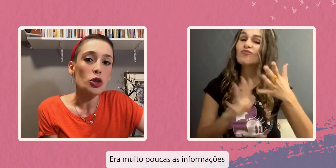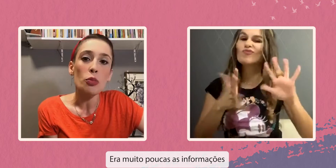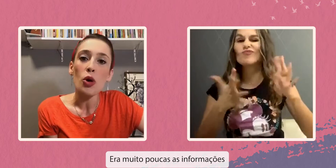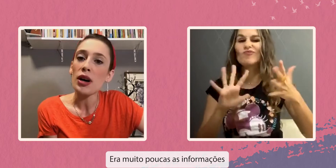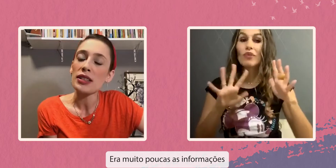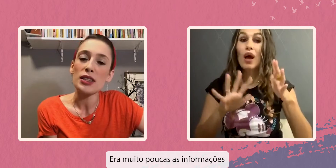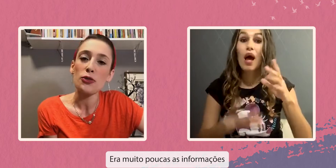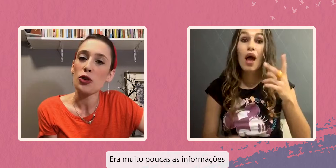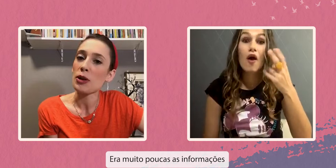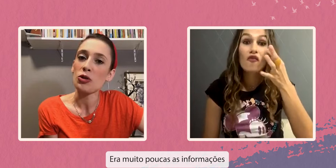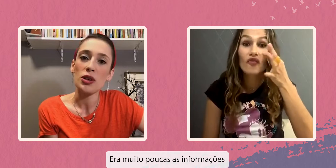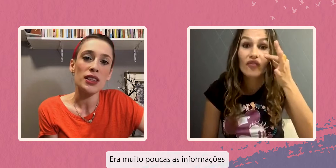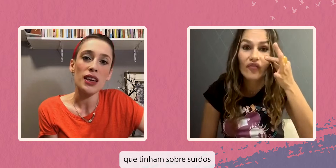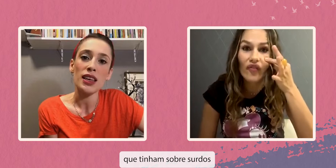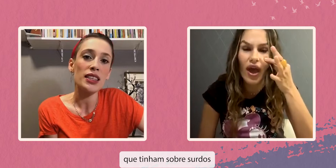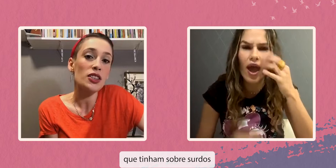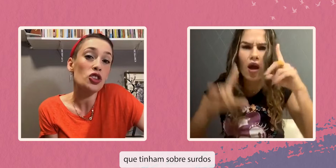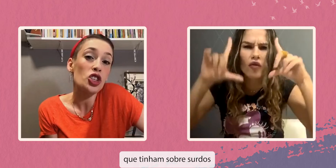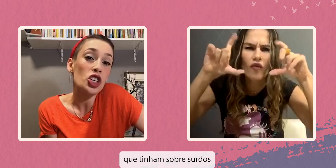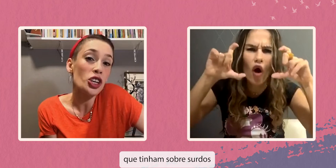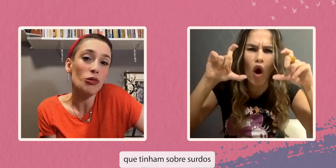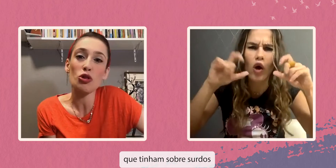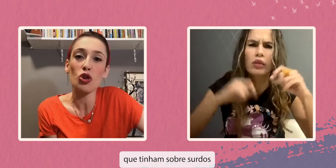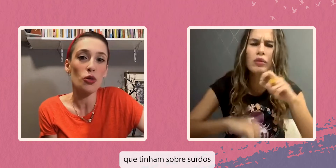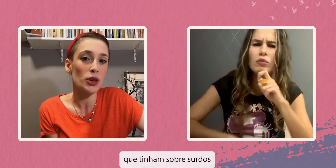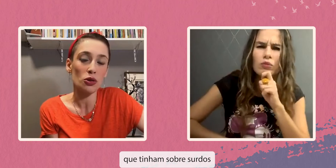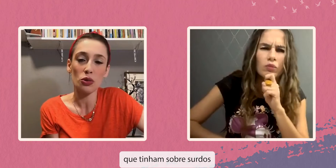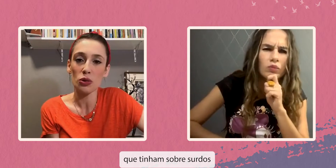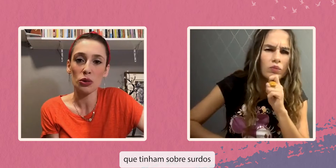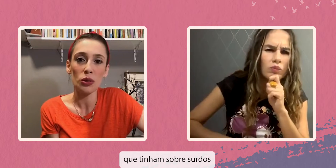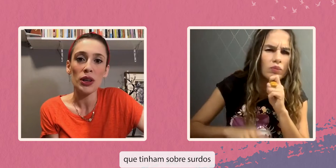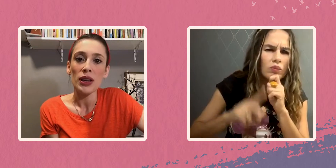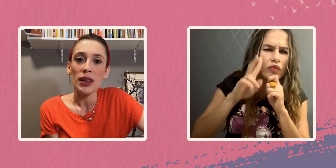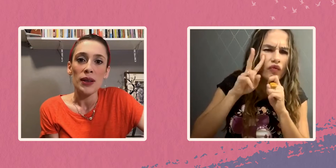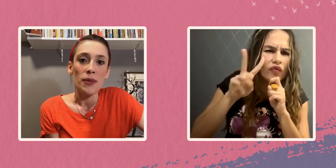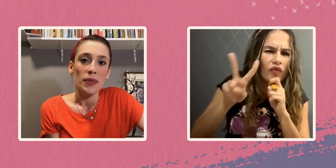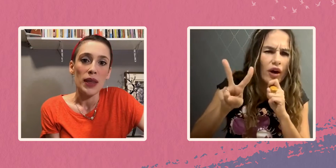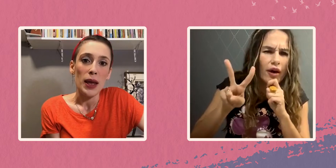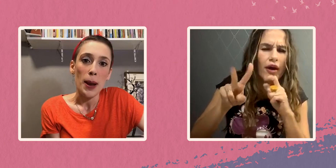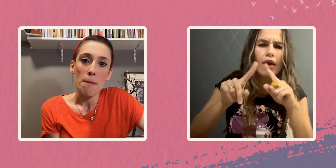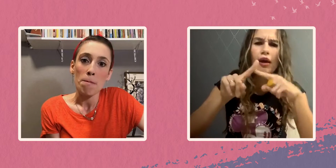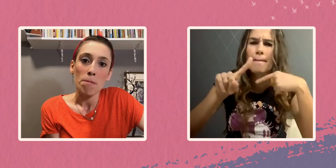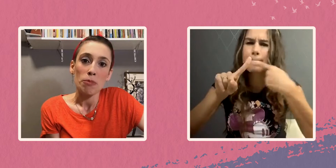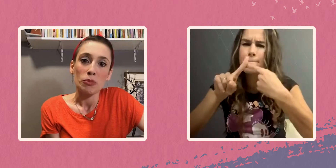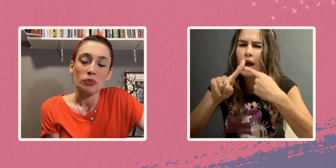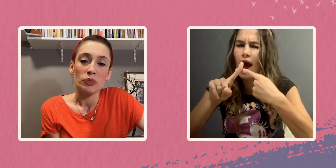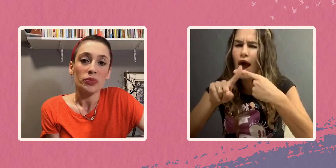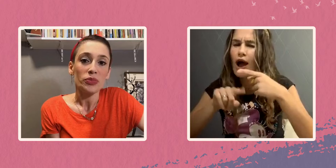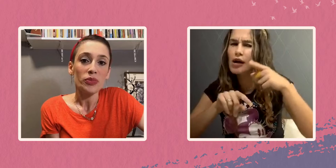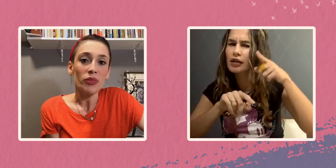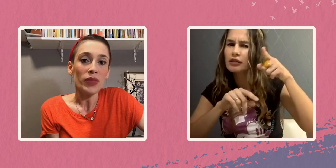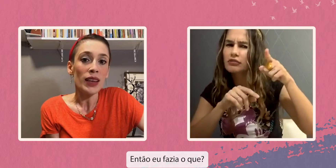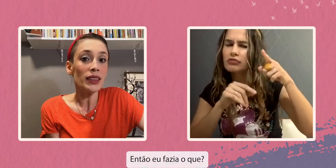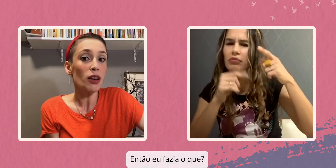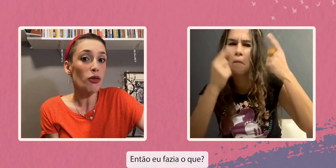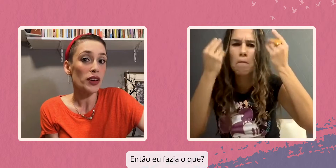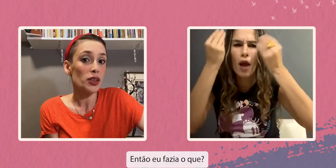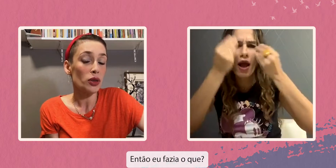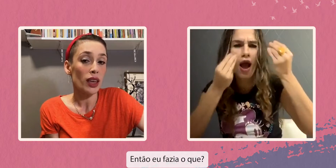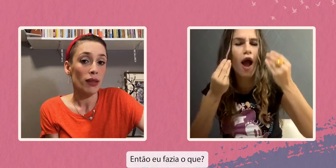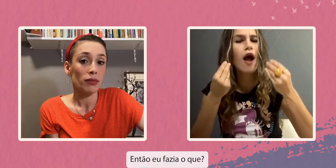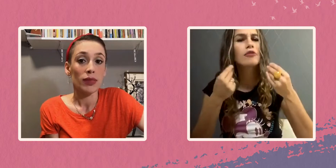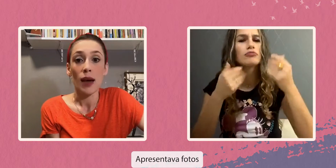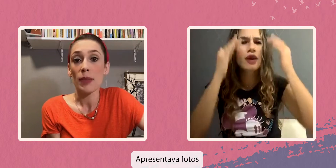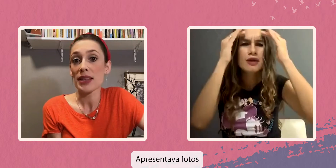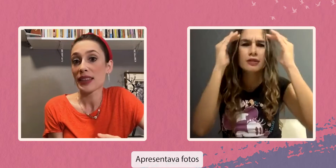Eram muito poucas as informações que existiam sobre surdo, né? Então eu fazia